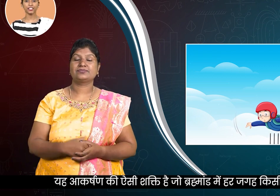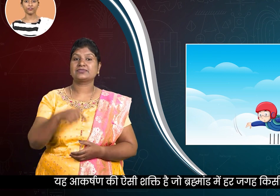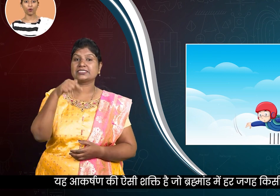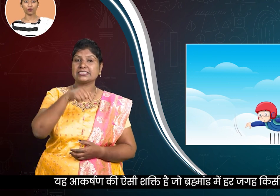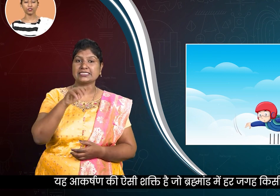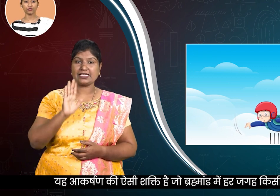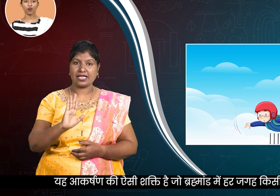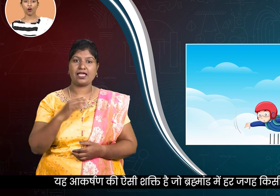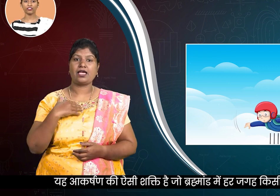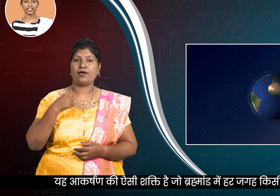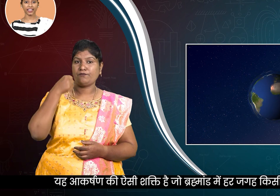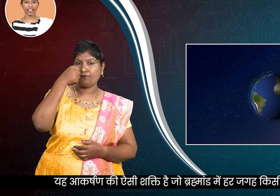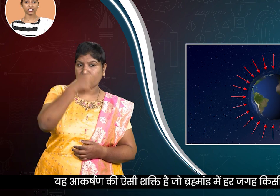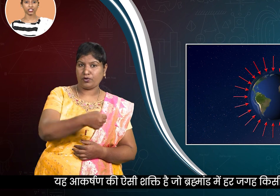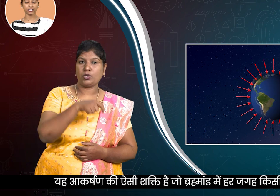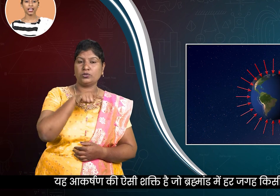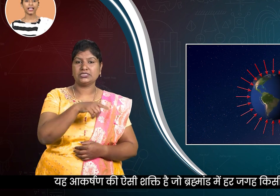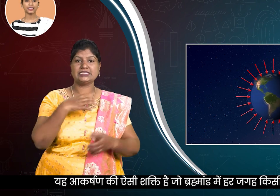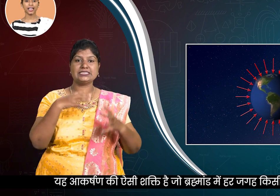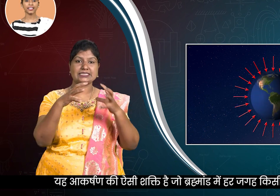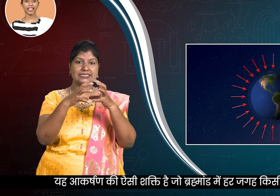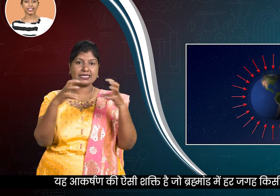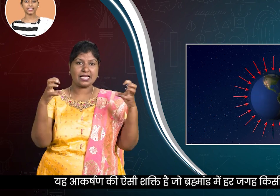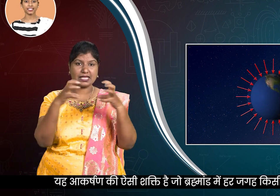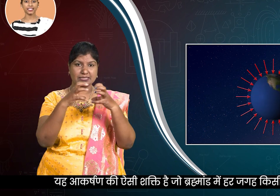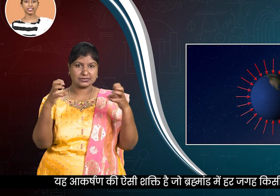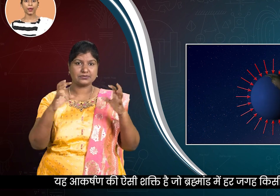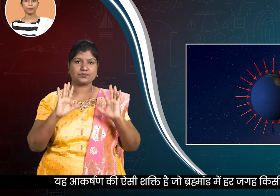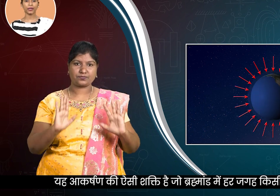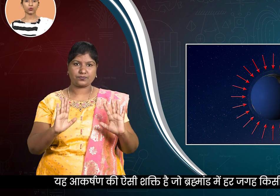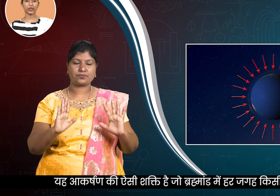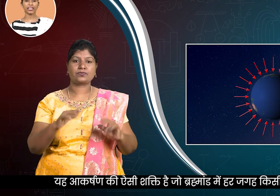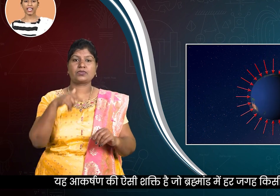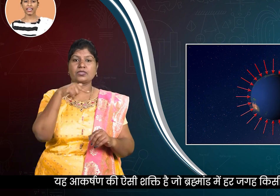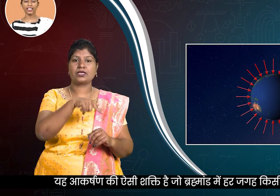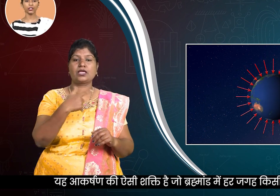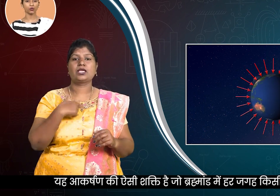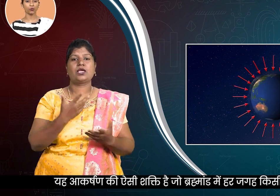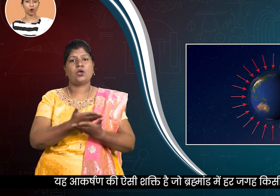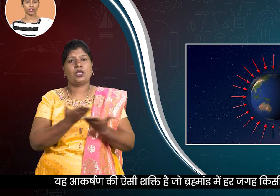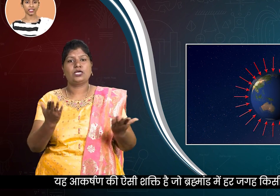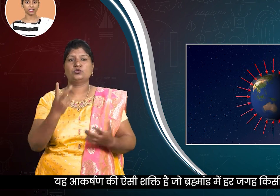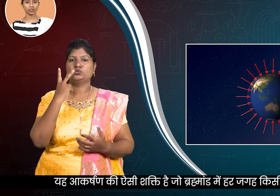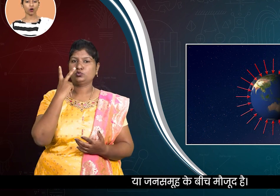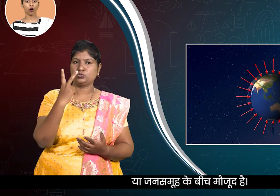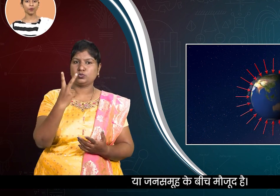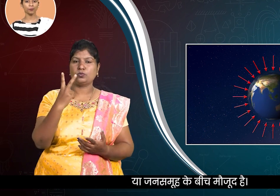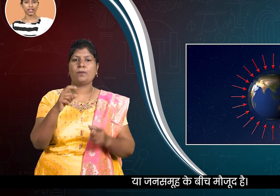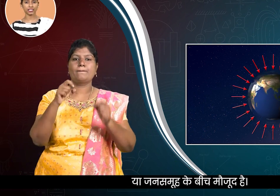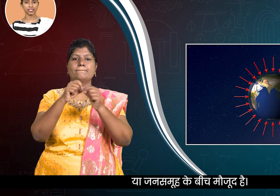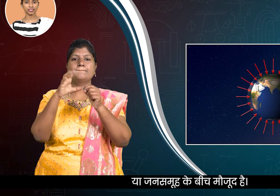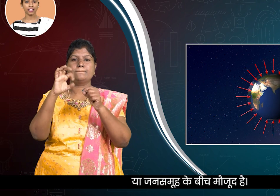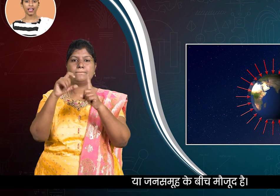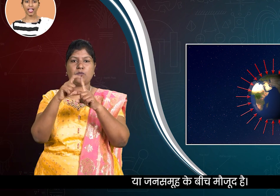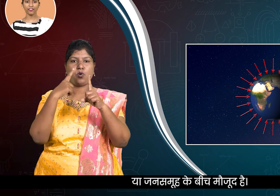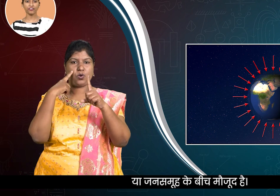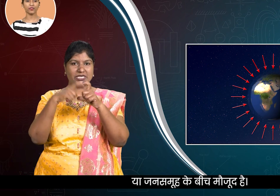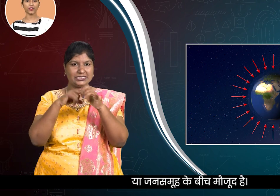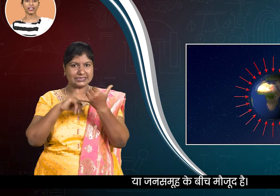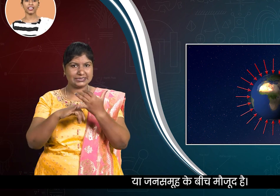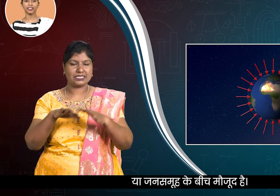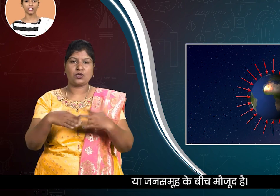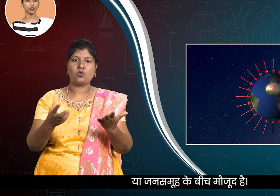ये आकर्षण की ऐसी शक्ति है जो ब्रह्मांड में हर जगह किसी भी दो पिंड या जनसमूह के